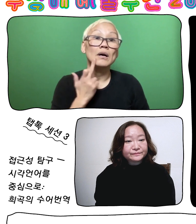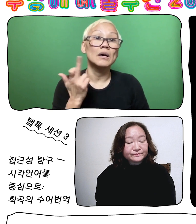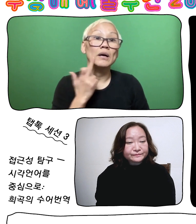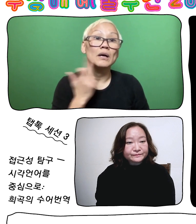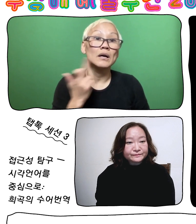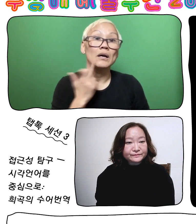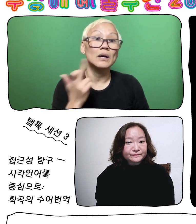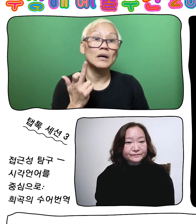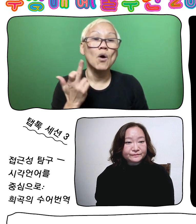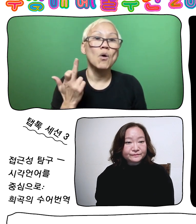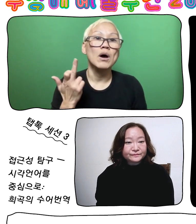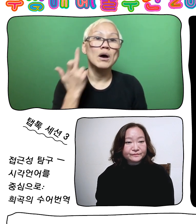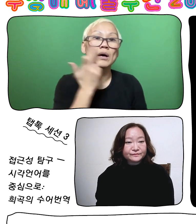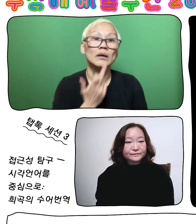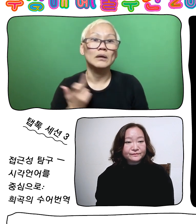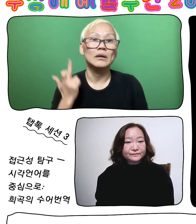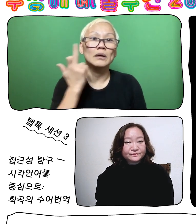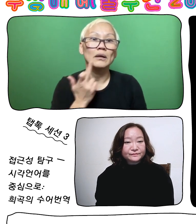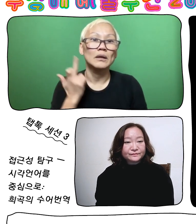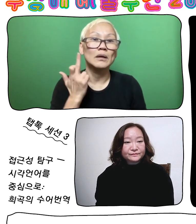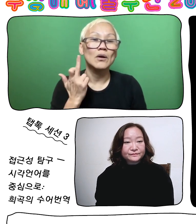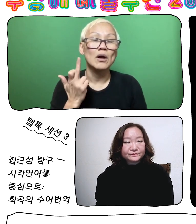손의 동작입니다.